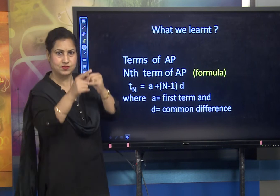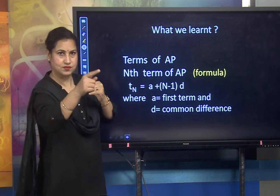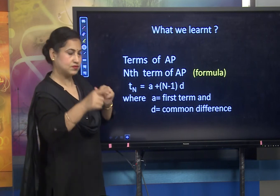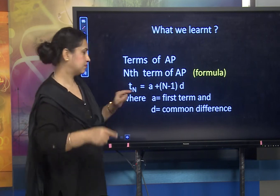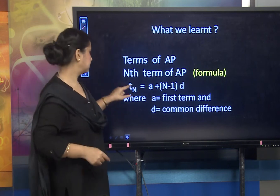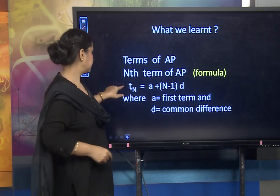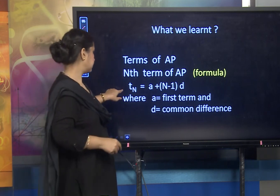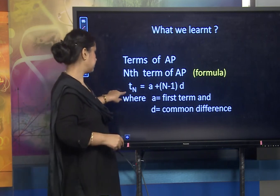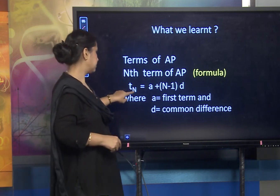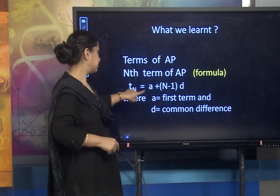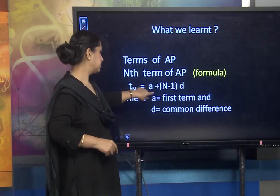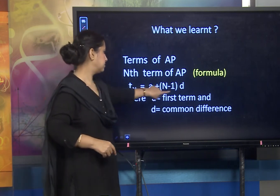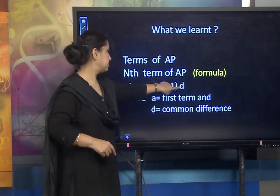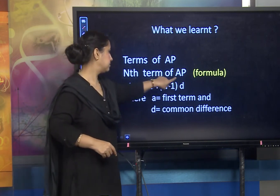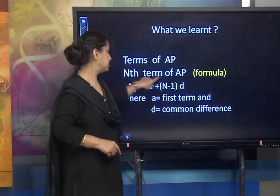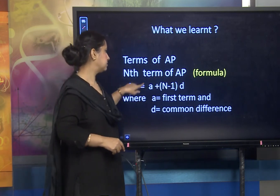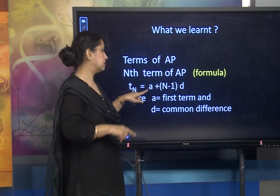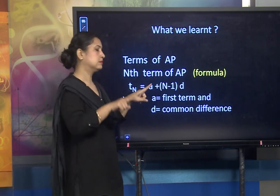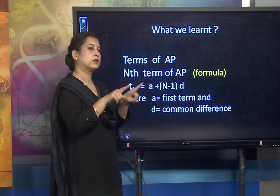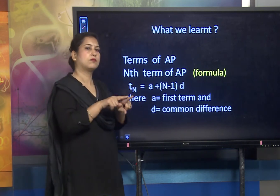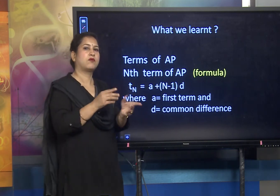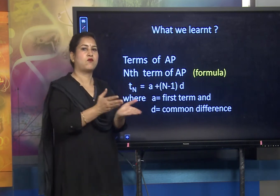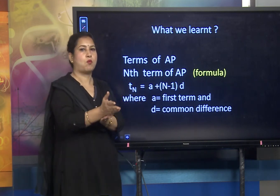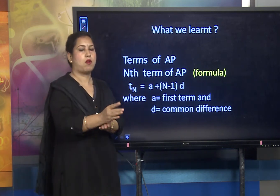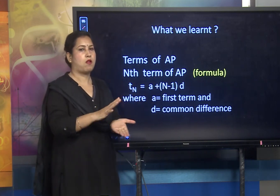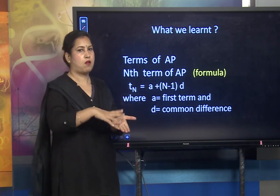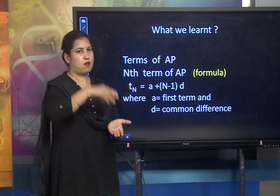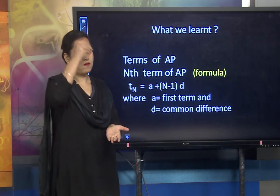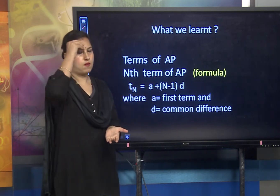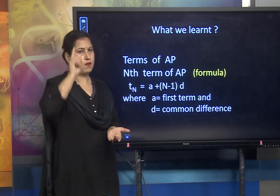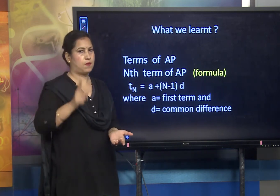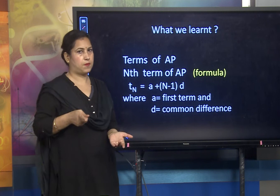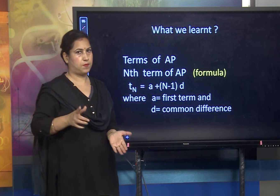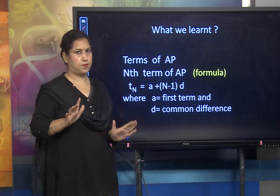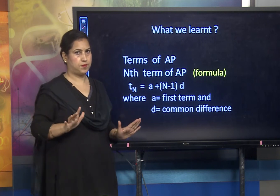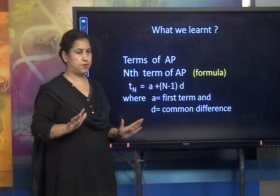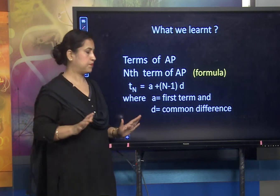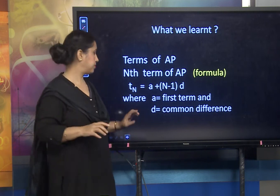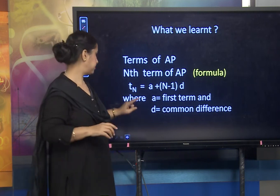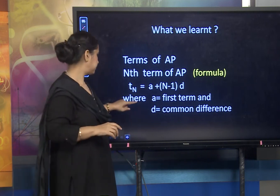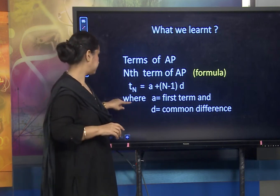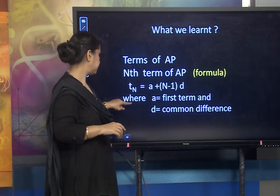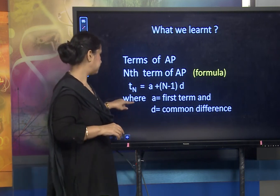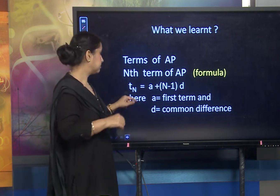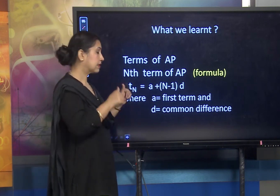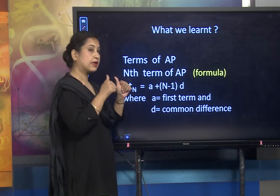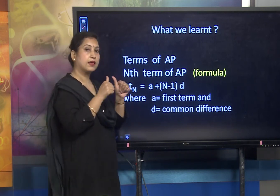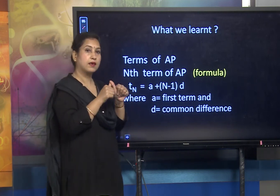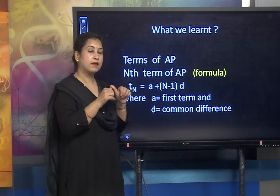है या अनजानी टर्म, उसको फॉर्मूले में इस तरह से हम लिखेंगे, जिसमें ए जो है